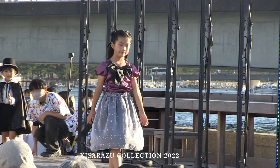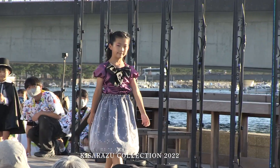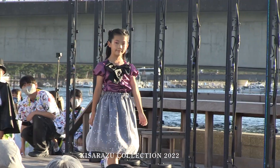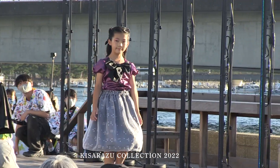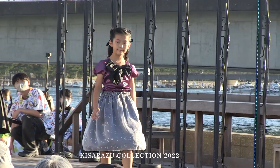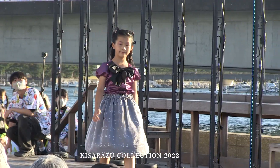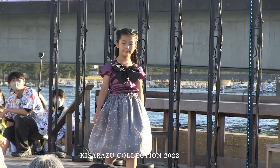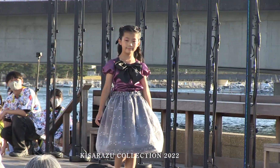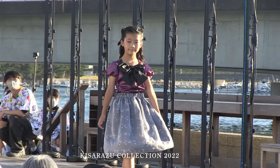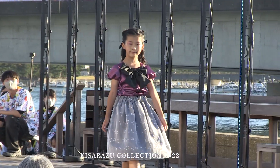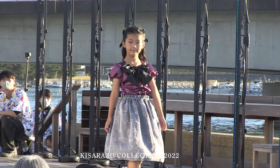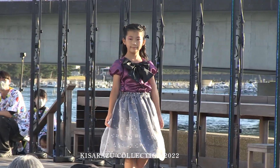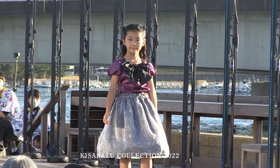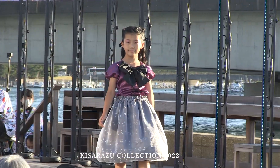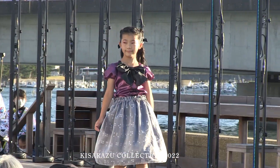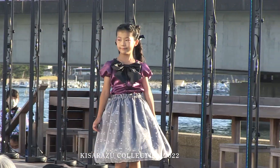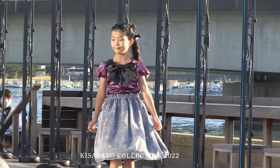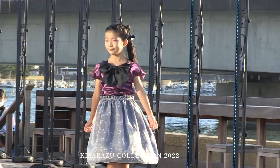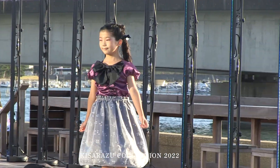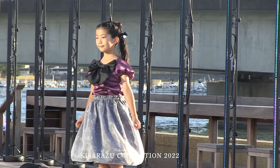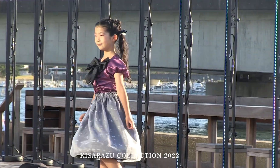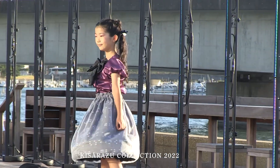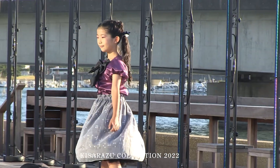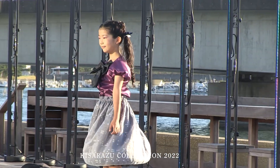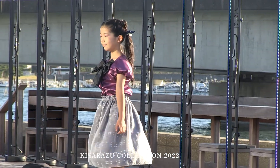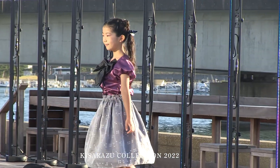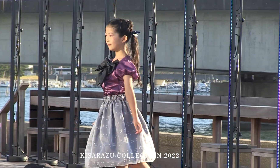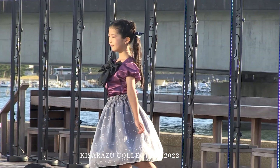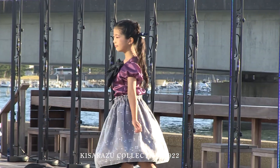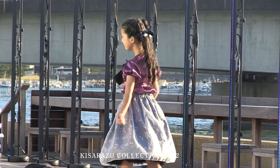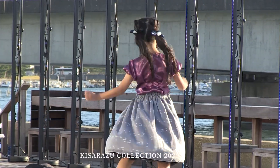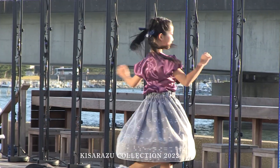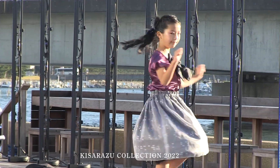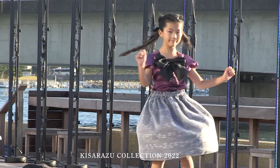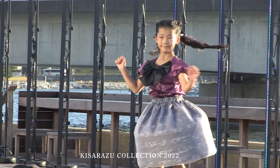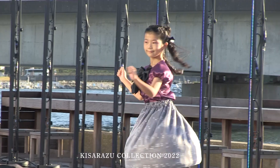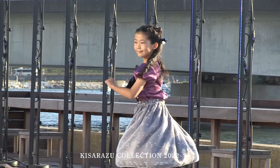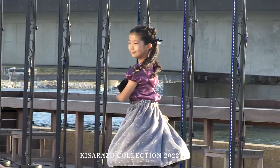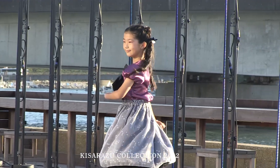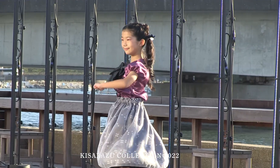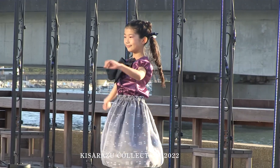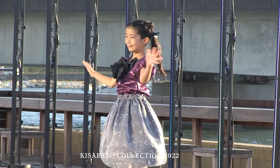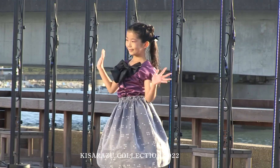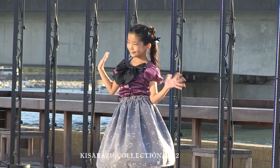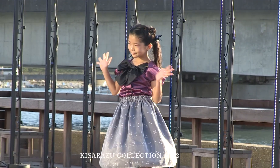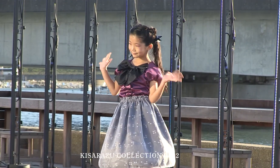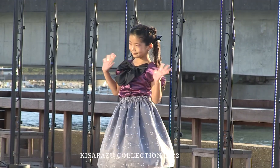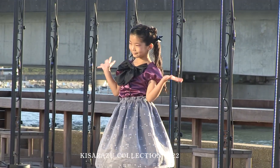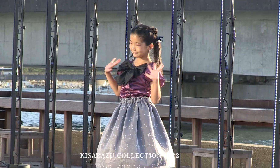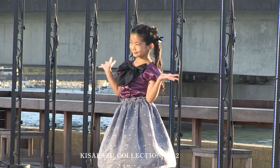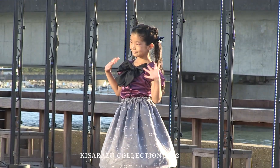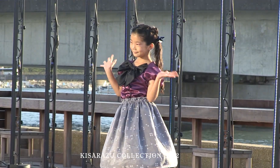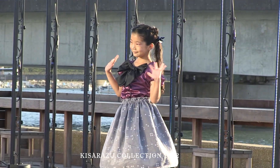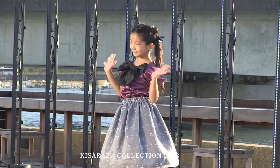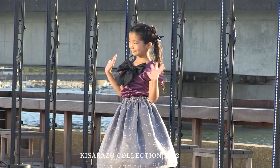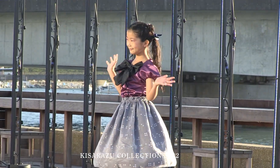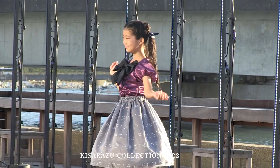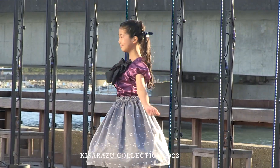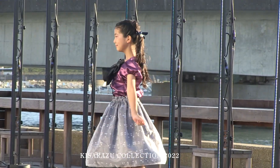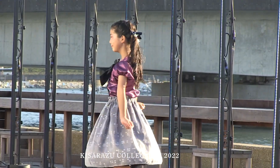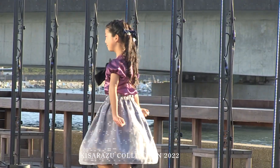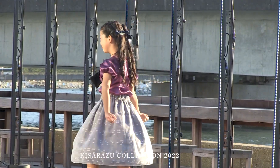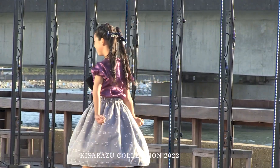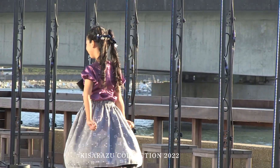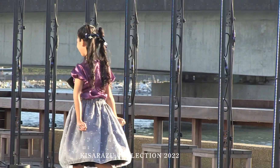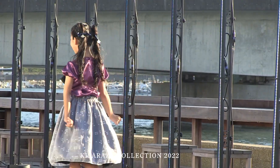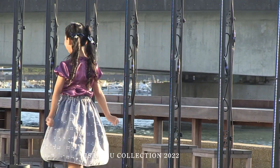れいなちゃん、優雅にランウェイを歩きます。ターンを決めてくれました。